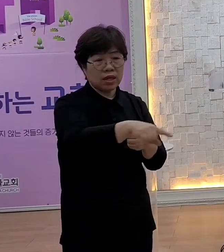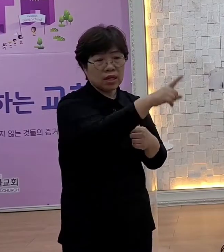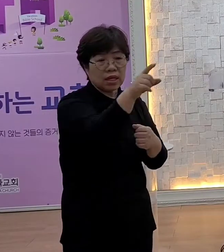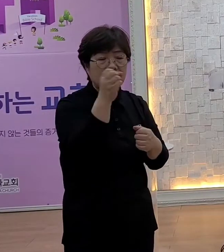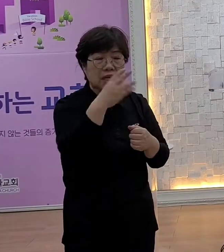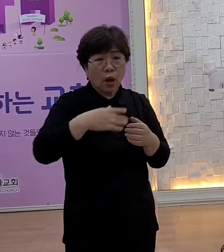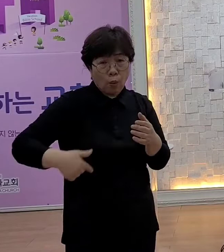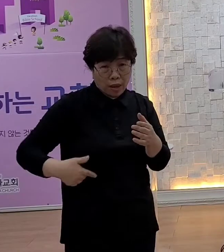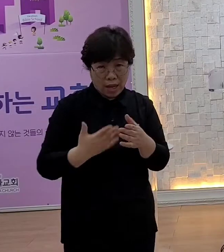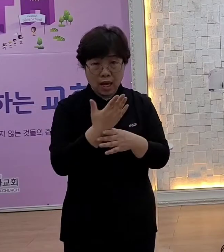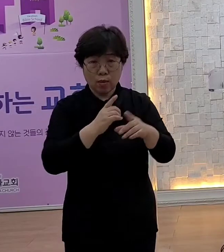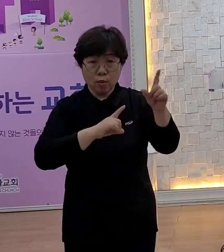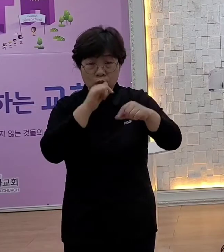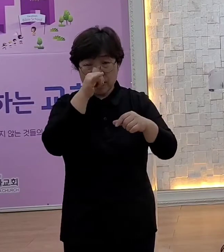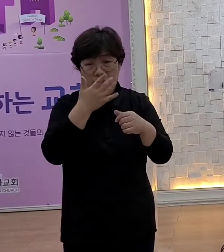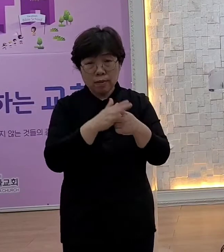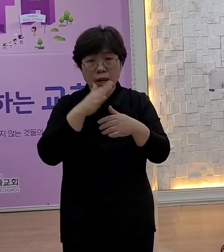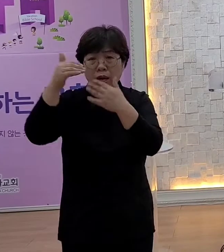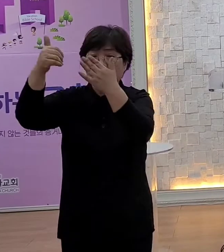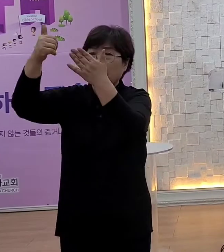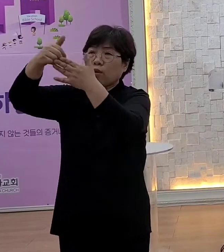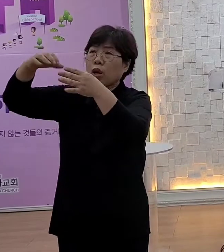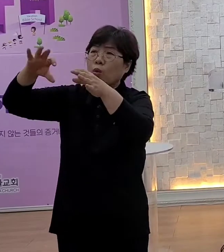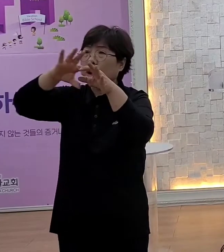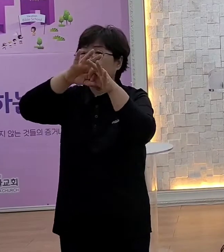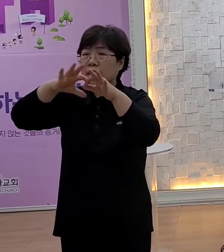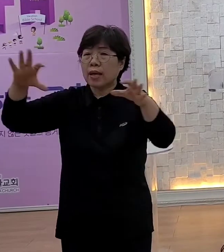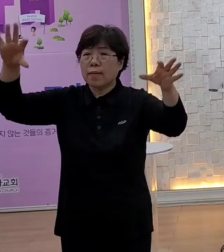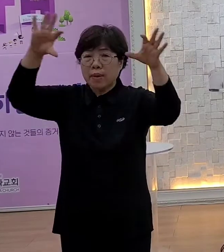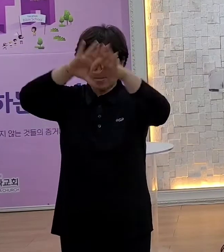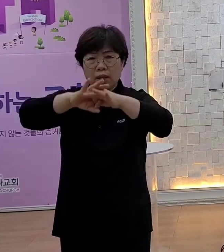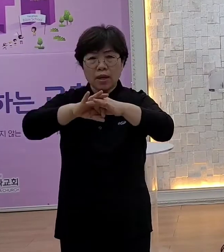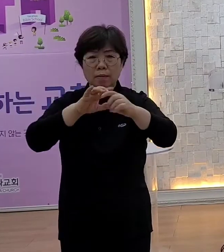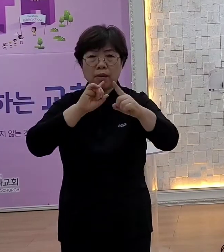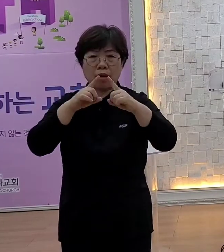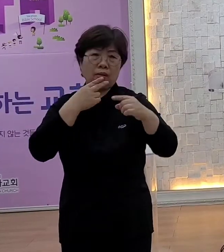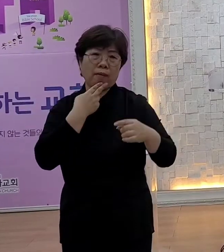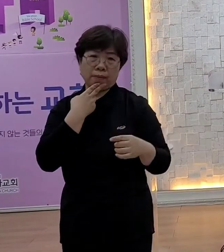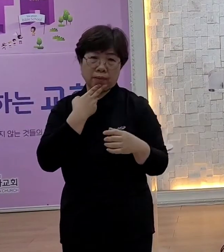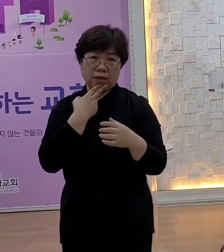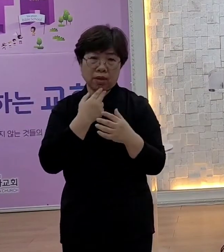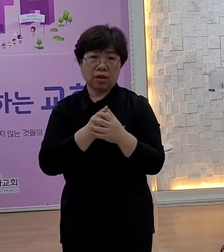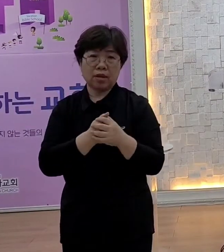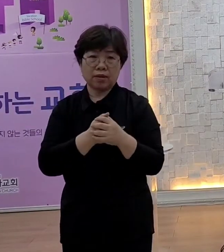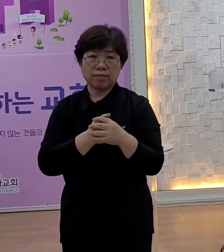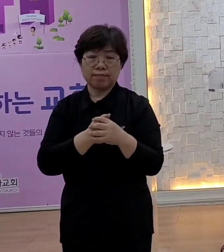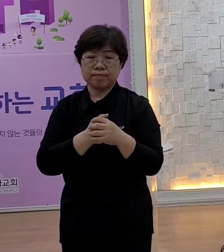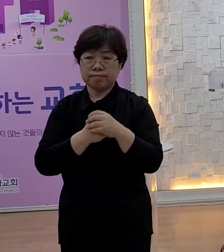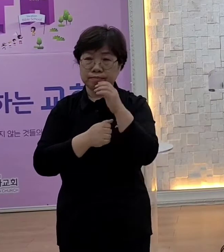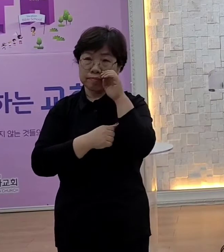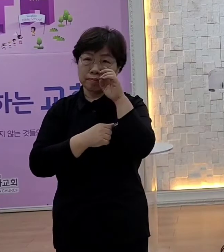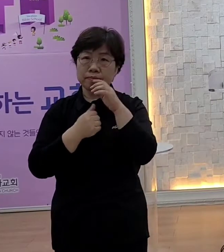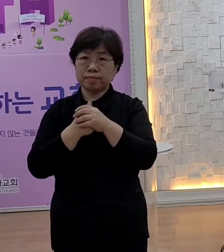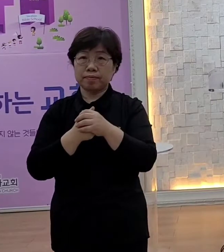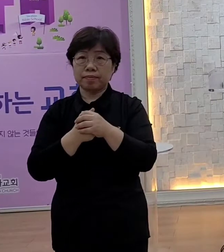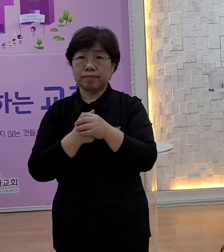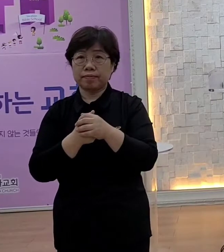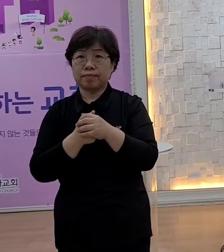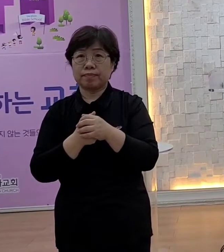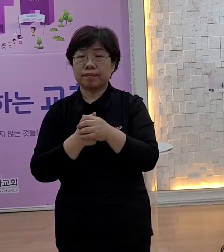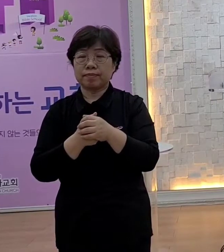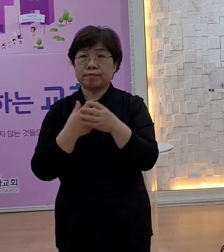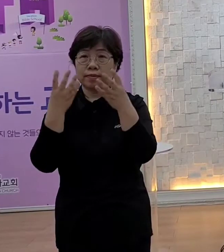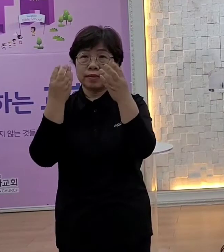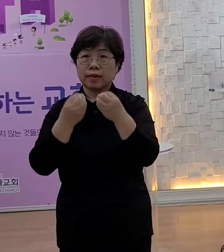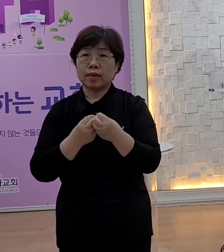거예요. 이걸 우리가 알 수 있어야 됩니다. 자, 이 한글 성경, 제가 조금 예를 들어보면,